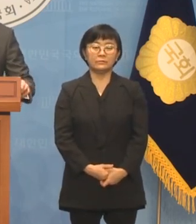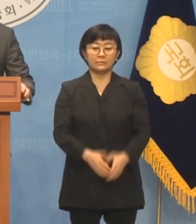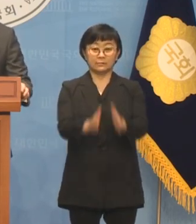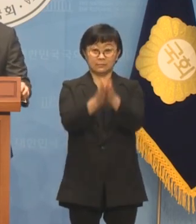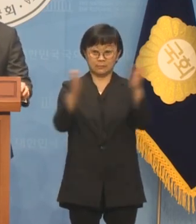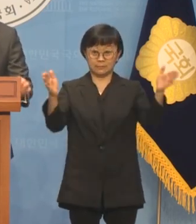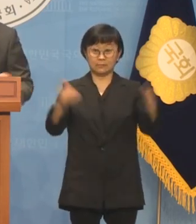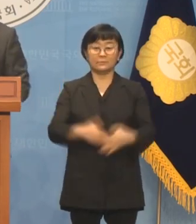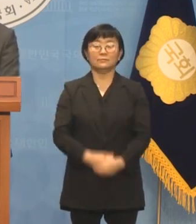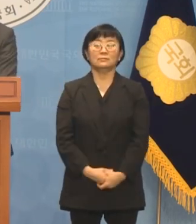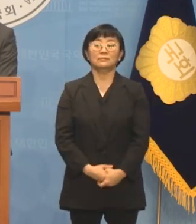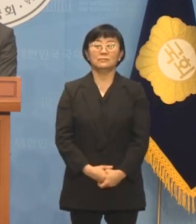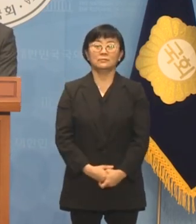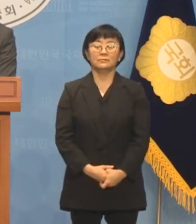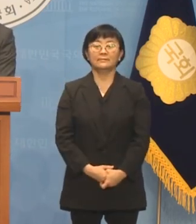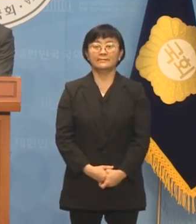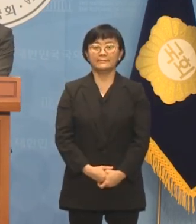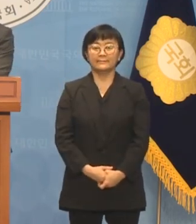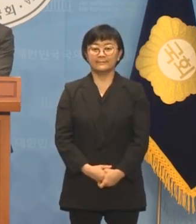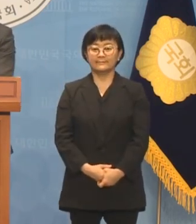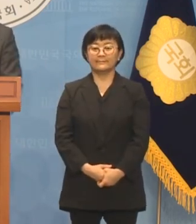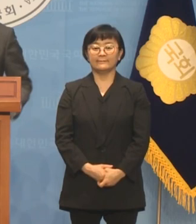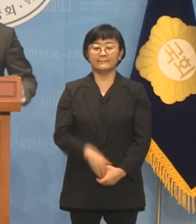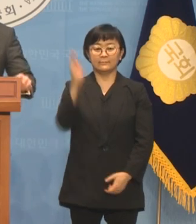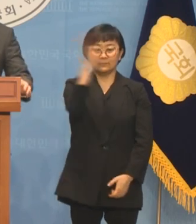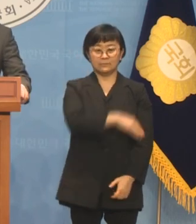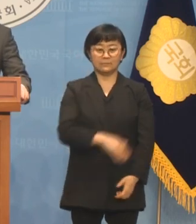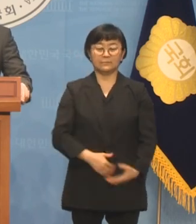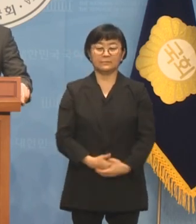시작해도 괜찮을까요? 네.